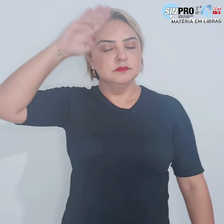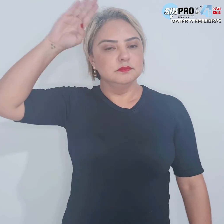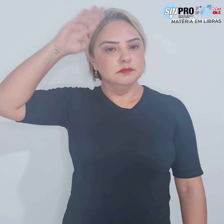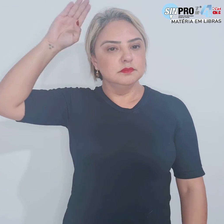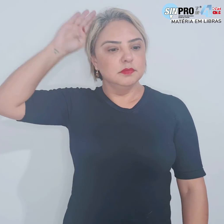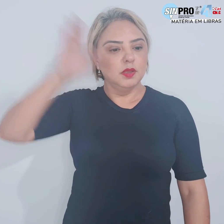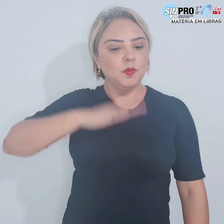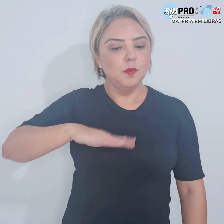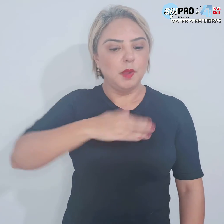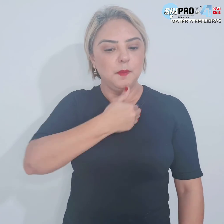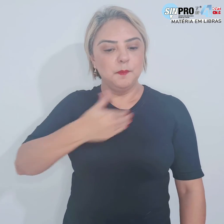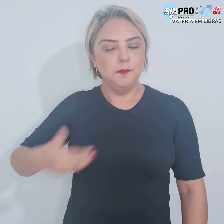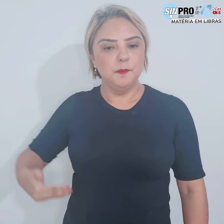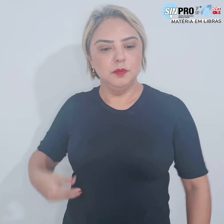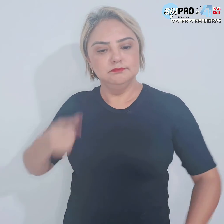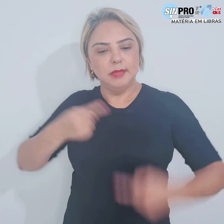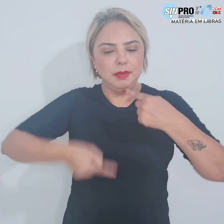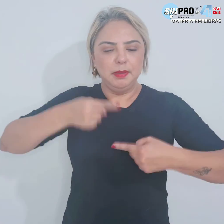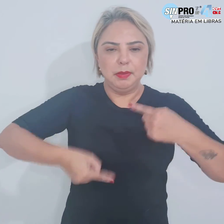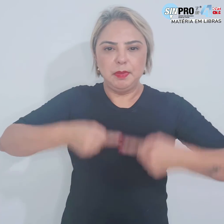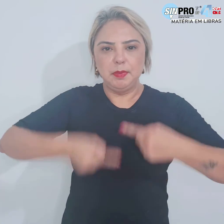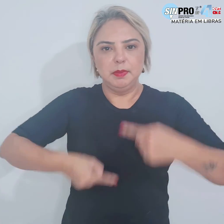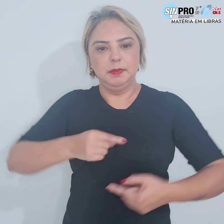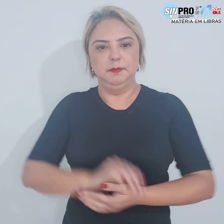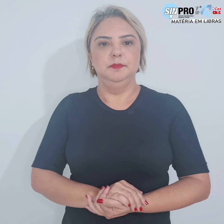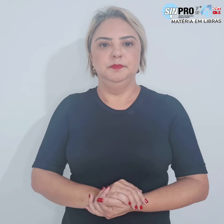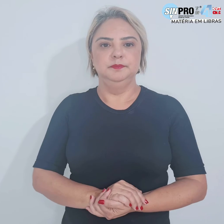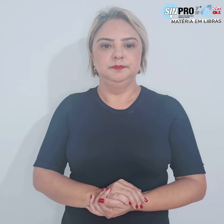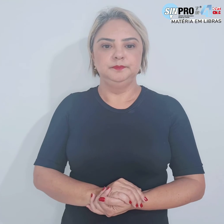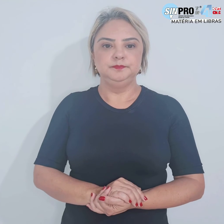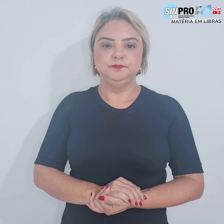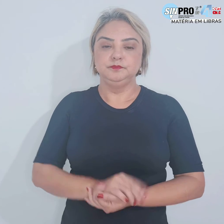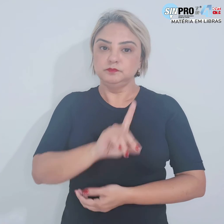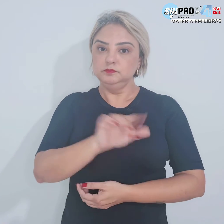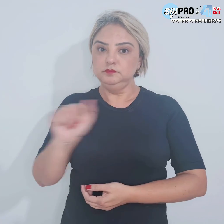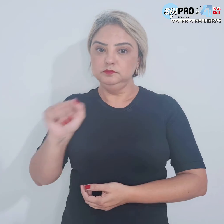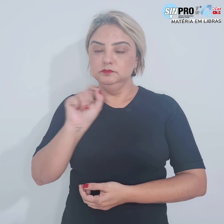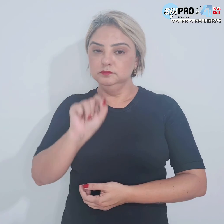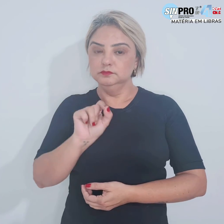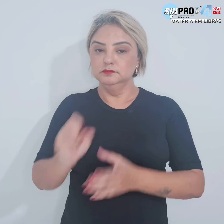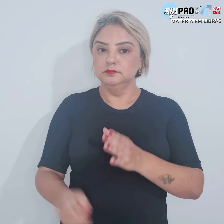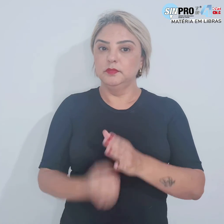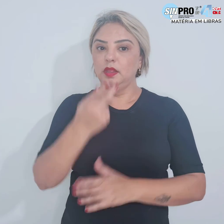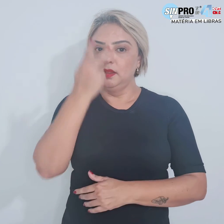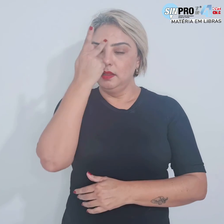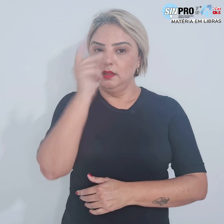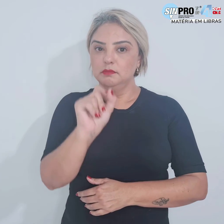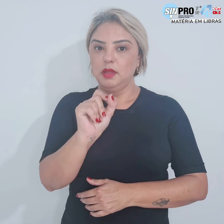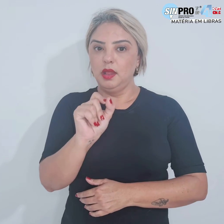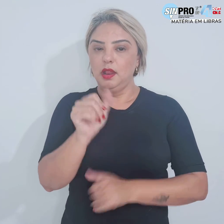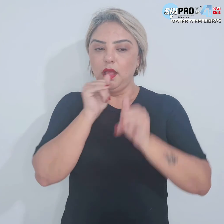espaço acadêmico em uma área pública de debate. A data foi criada